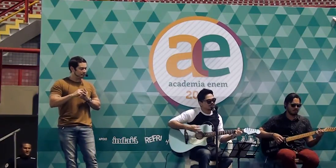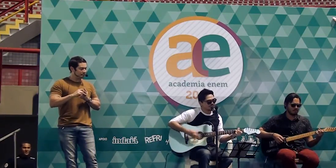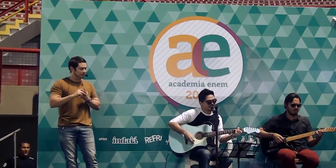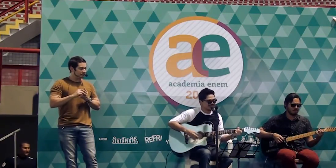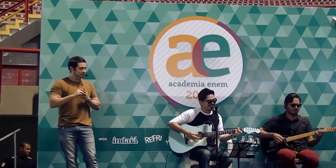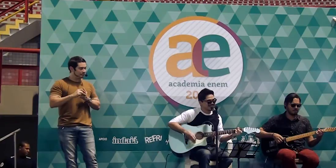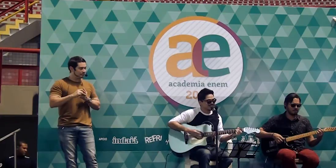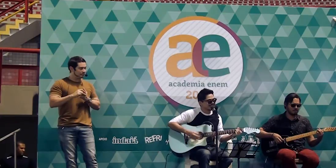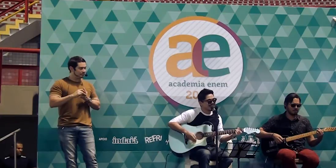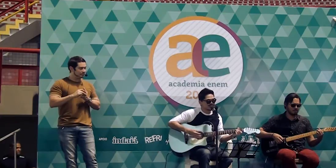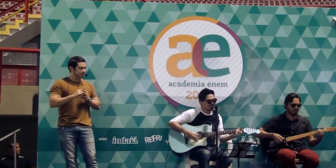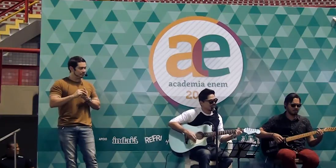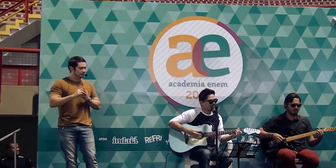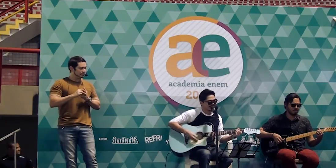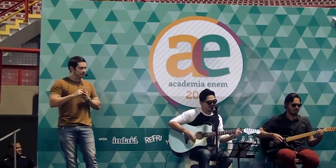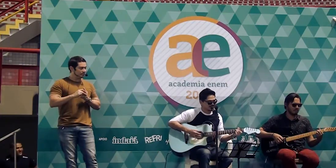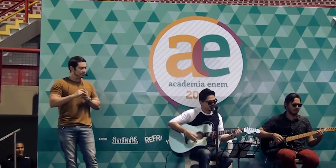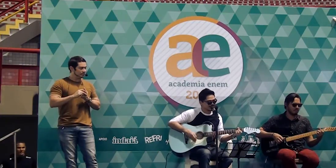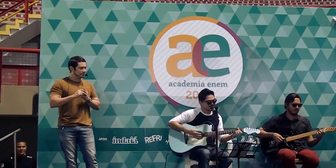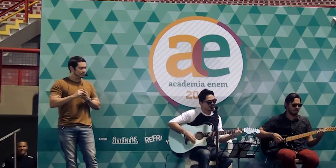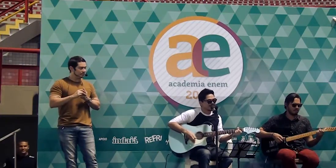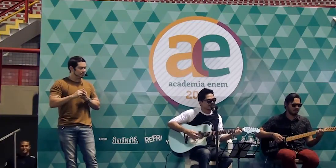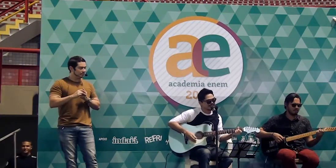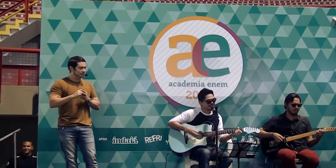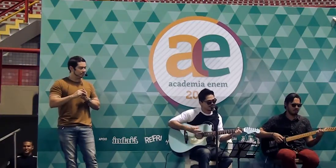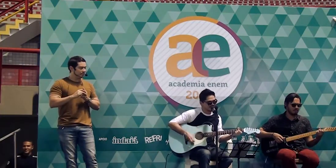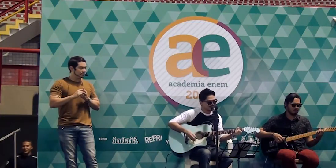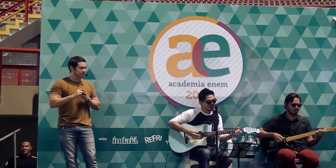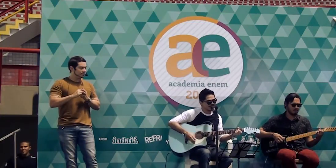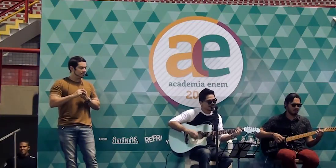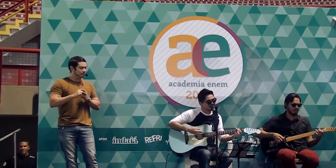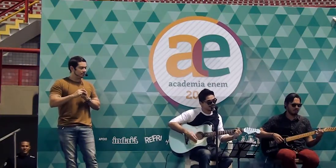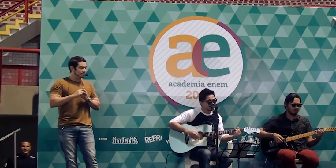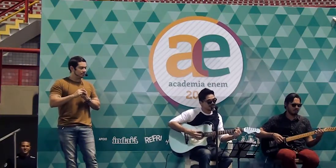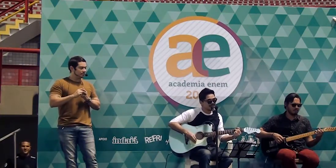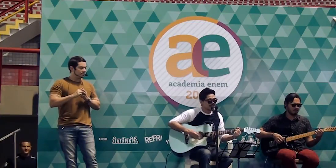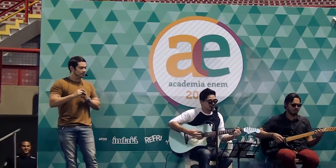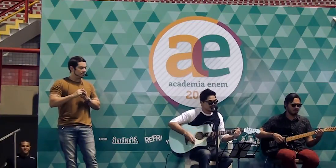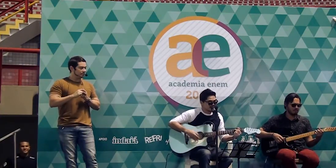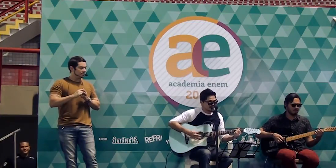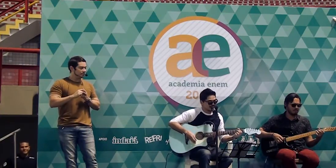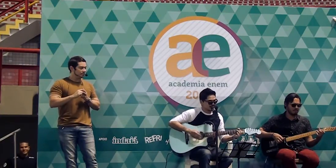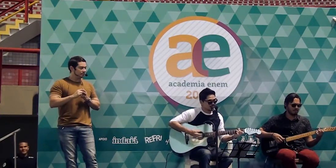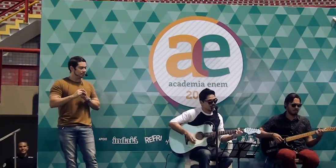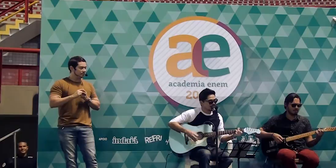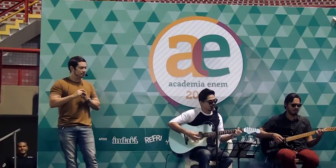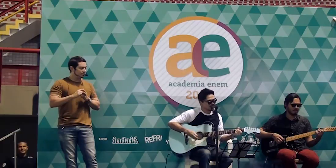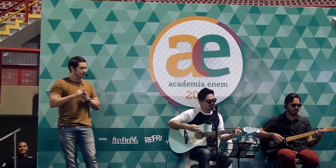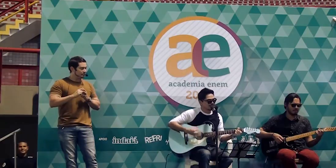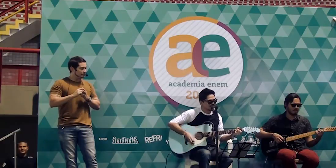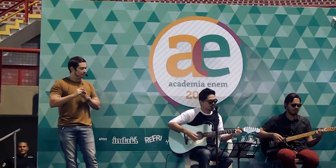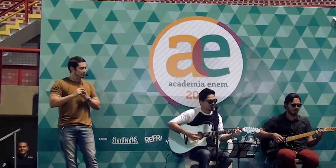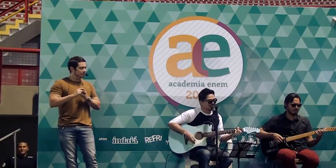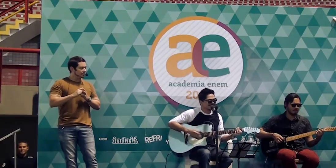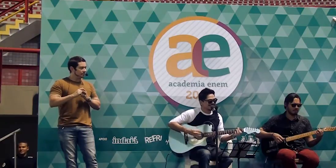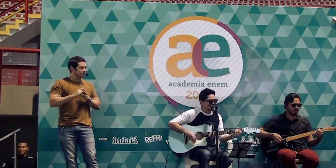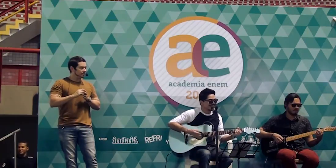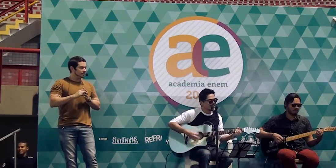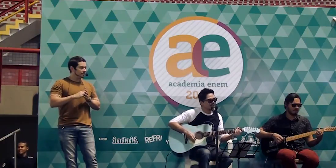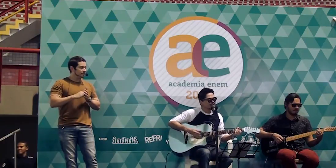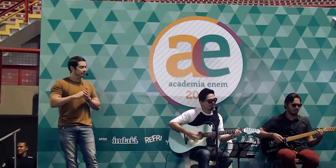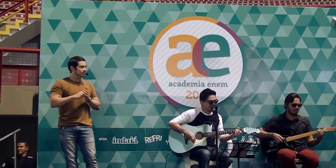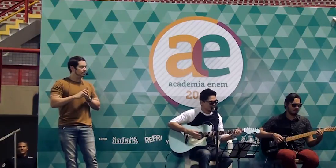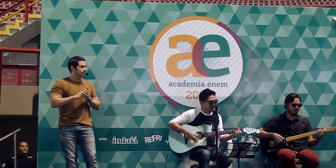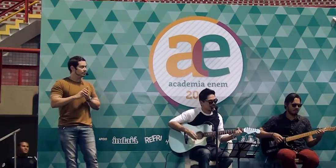alta burguesia da cidade não acreditou na história que eles viram na TV. E João não conseguiu o que